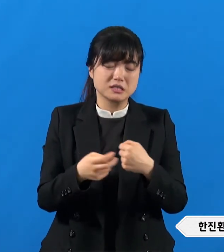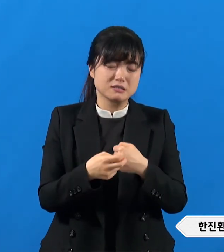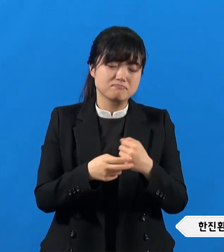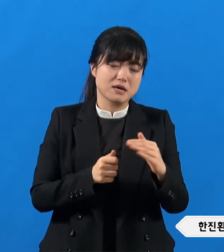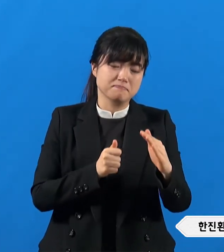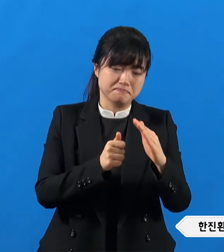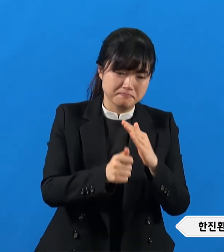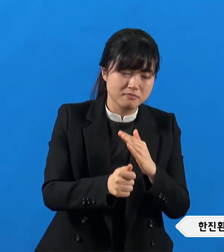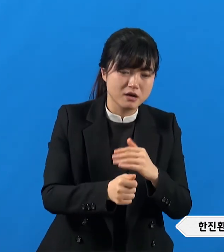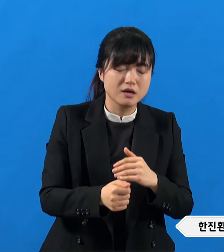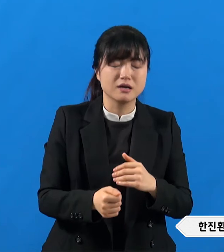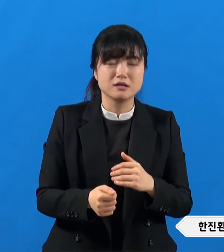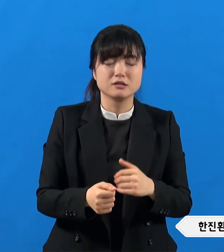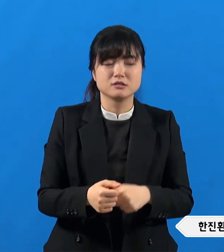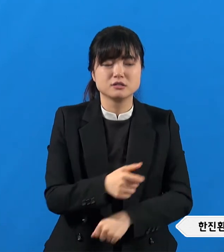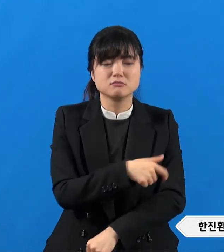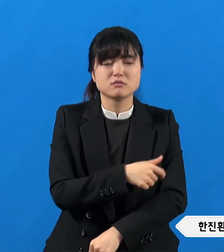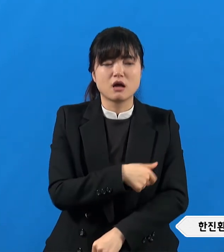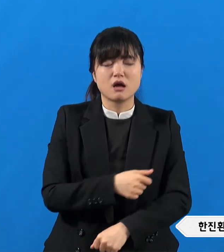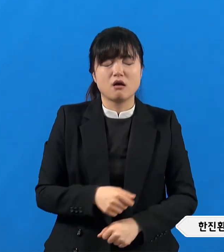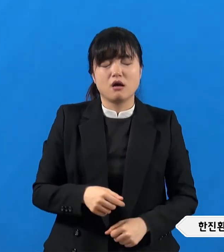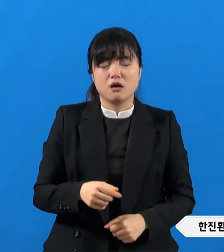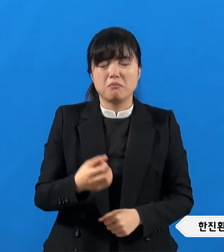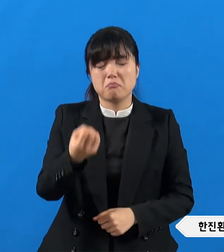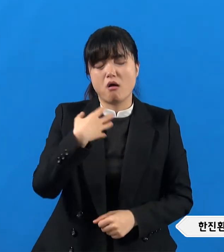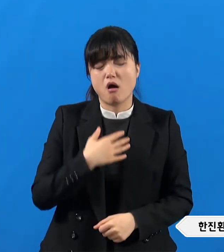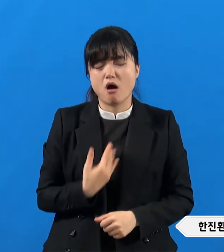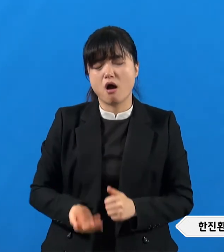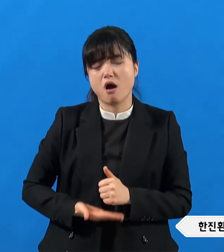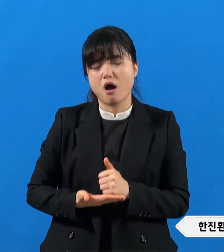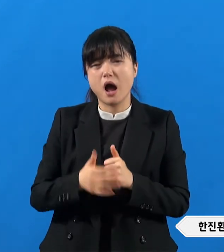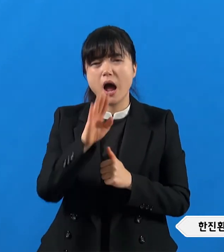말씀이 방구가 안 나와서 고민이라고 합니다.